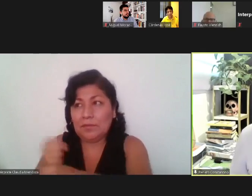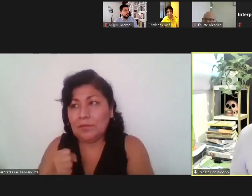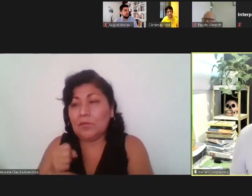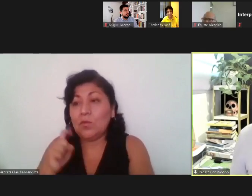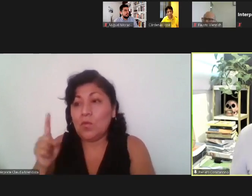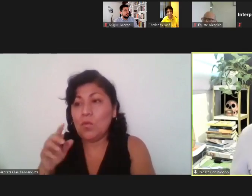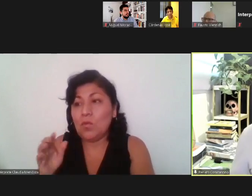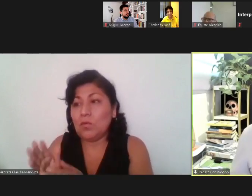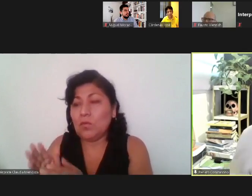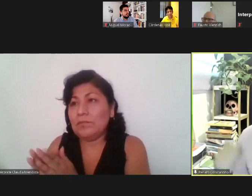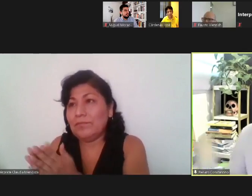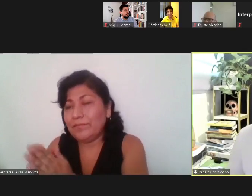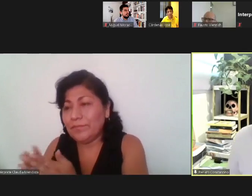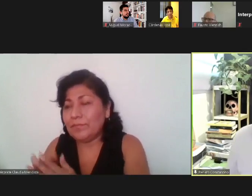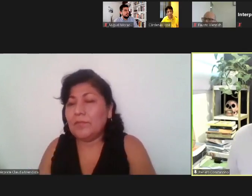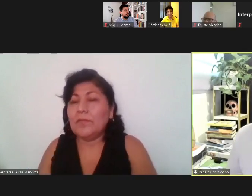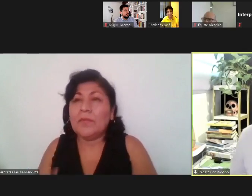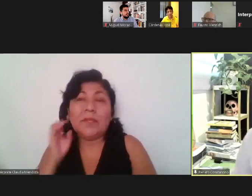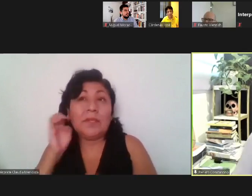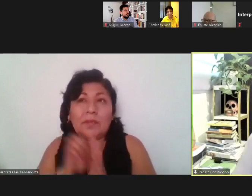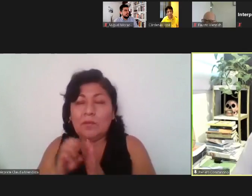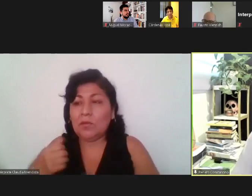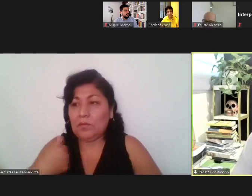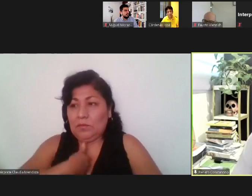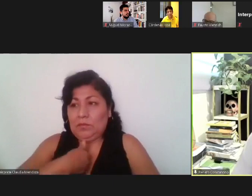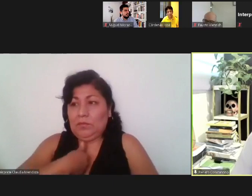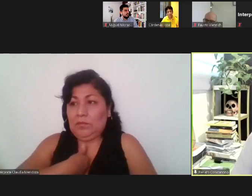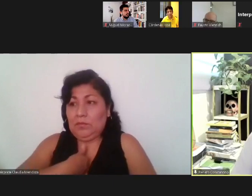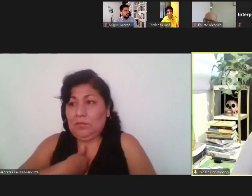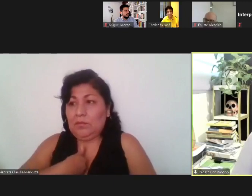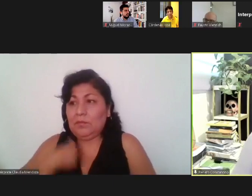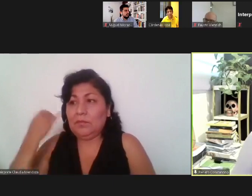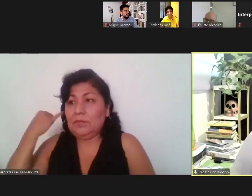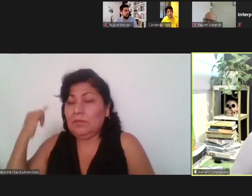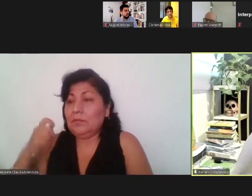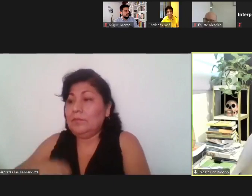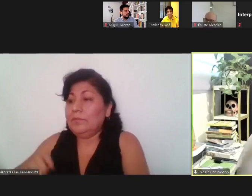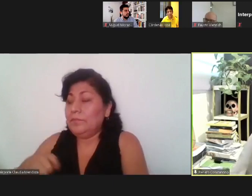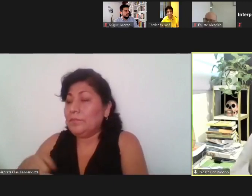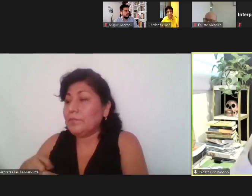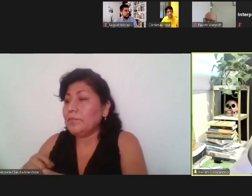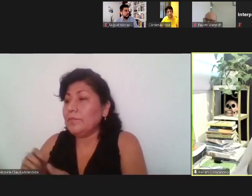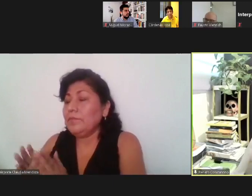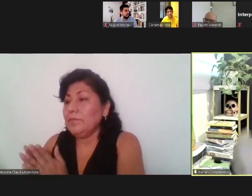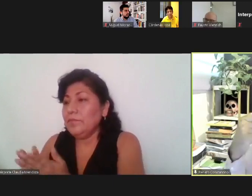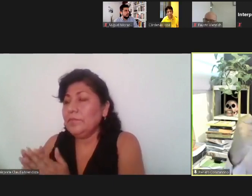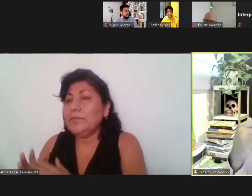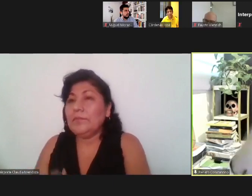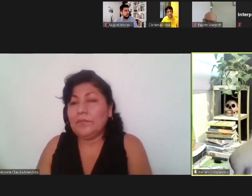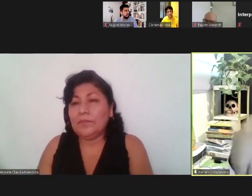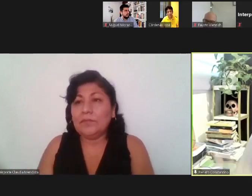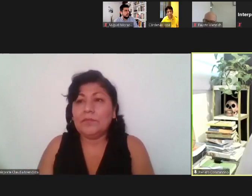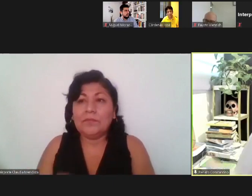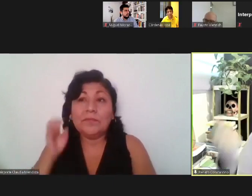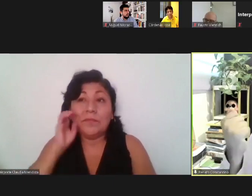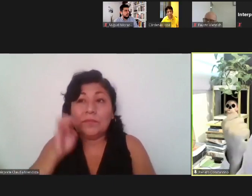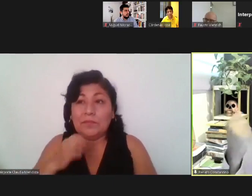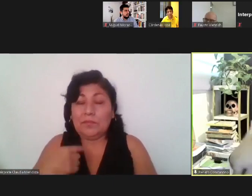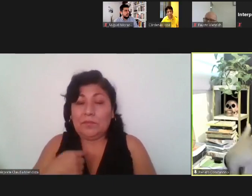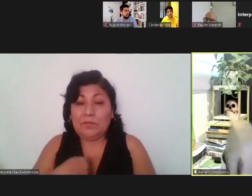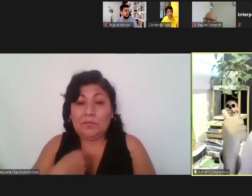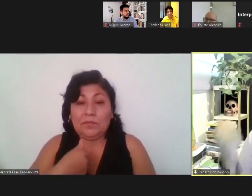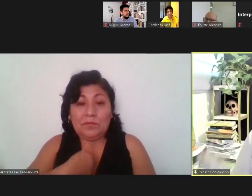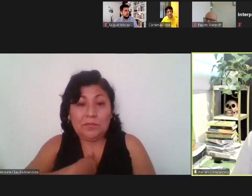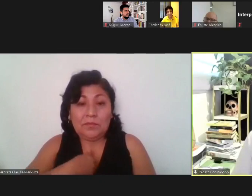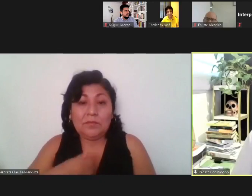dueño, o sea, yo tengo el libro, o yo tengo... Ahora ya también se puede hacer eso, ¿no? Yo tengo el ebook, yo